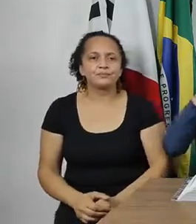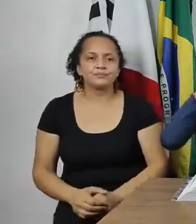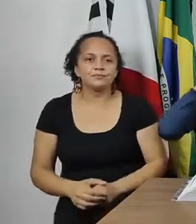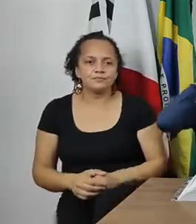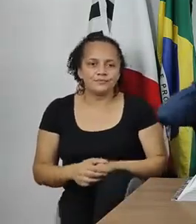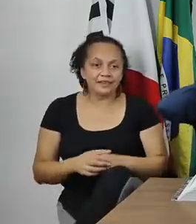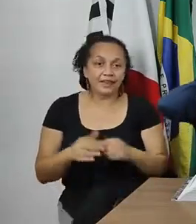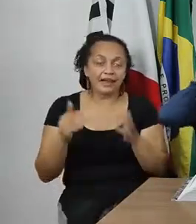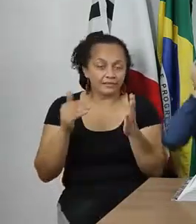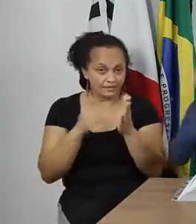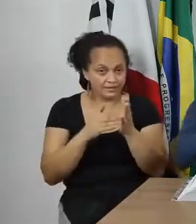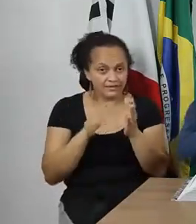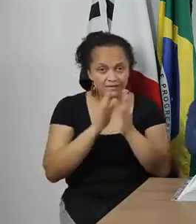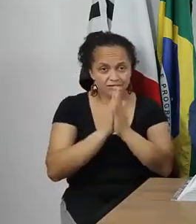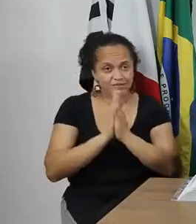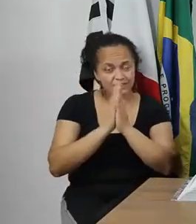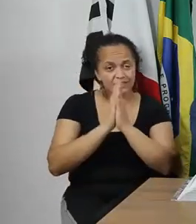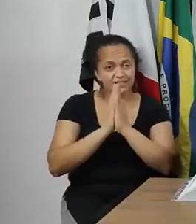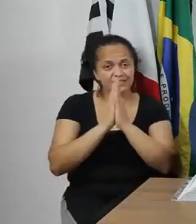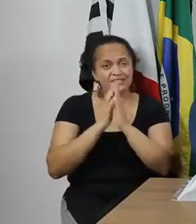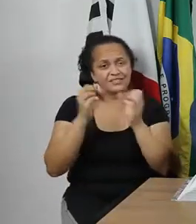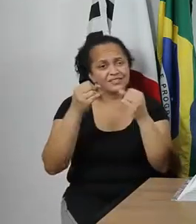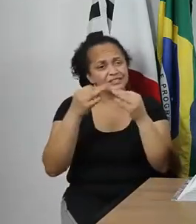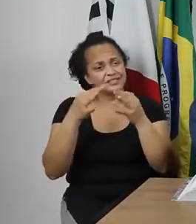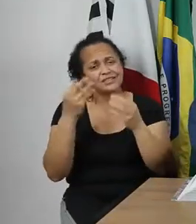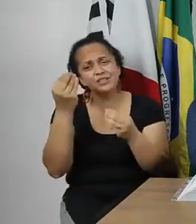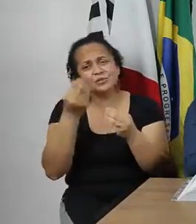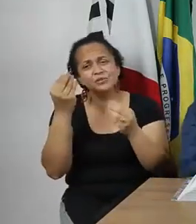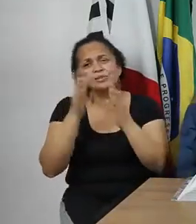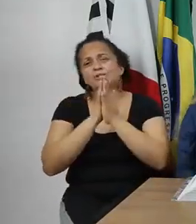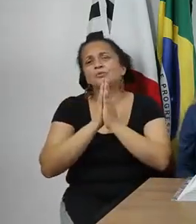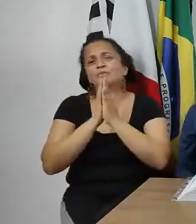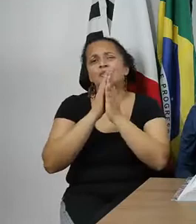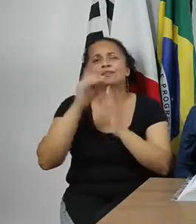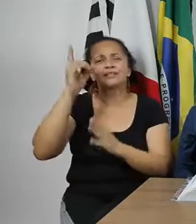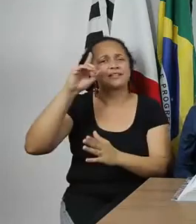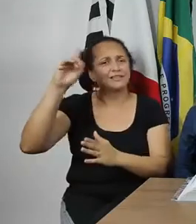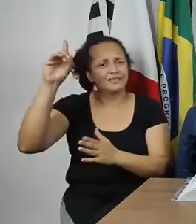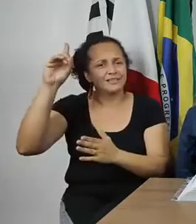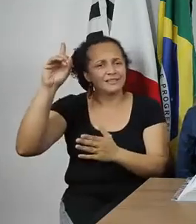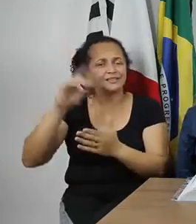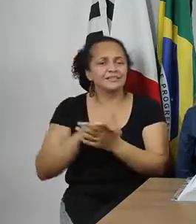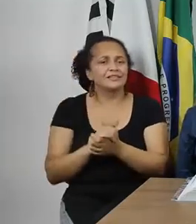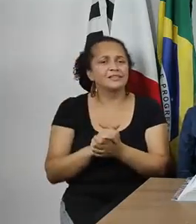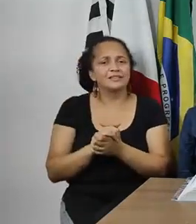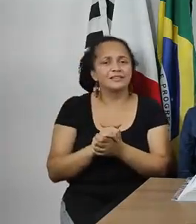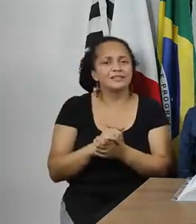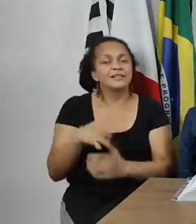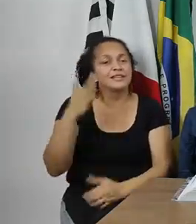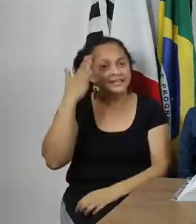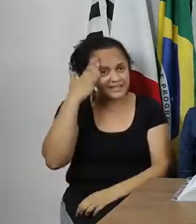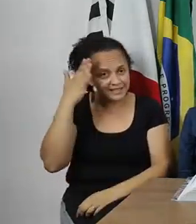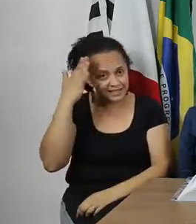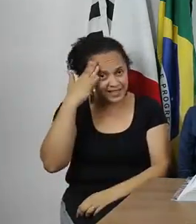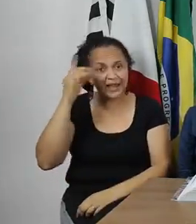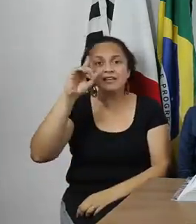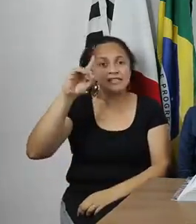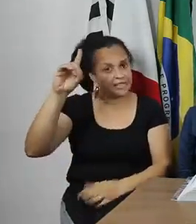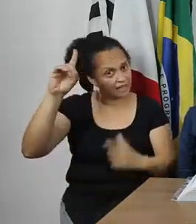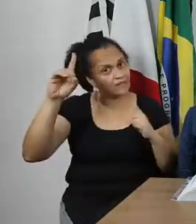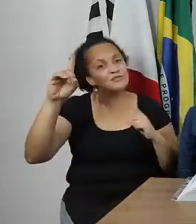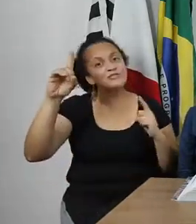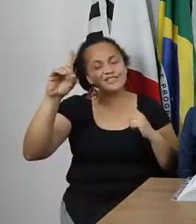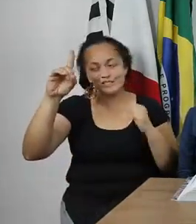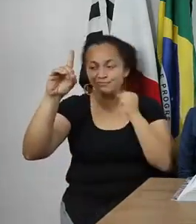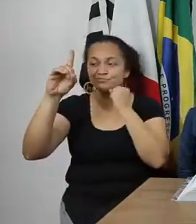ele fala, né? Quando ele ora a Deus, ele sabe que Deus tem poder